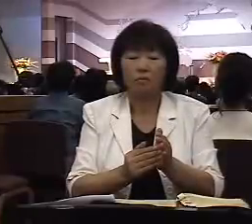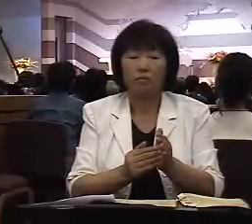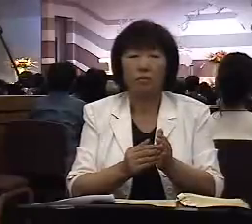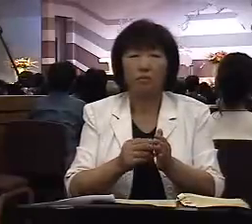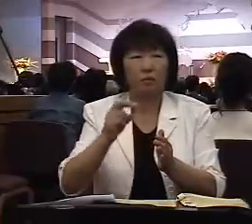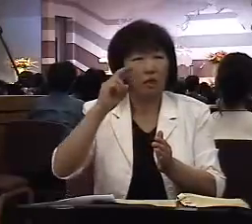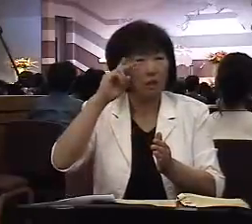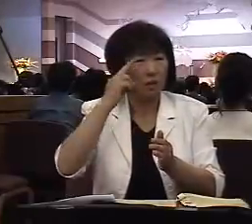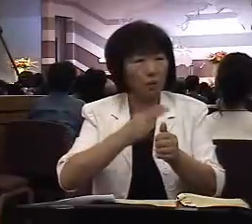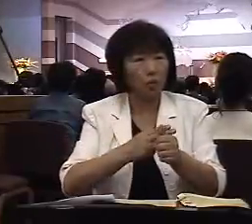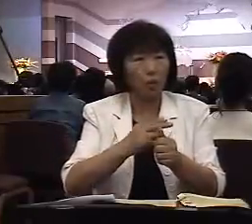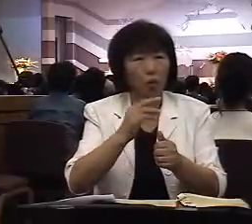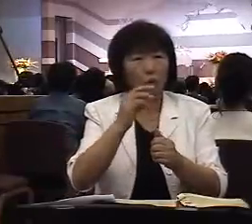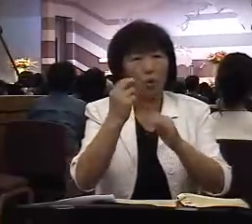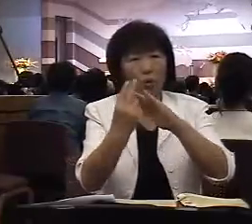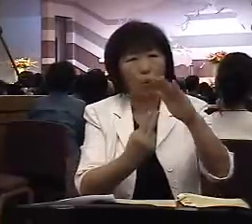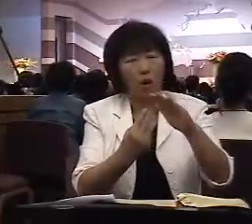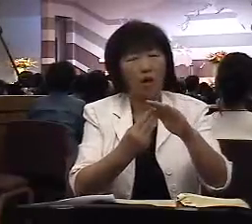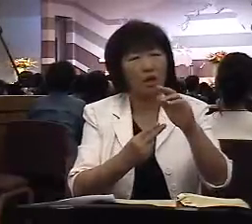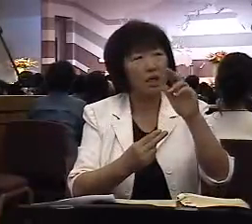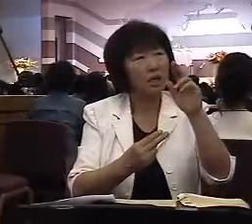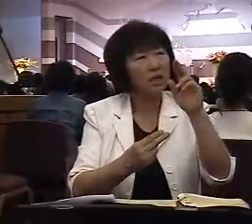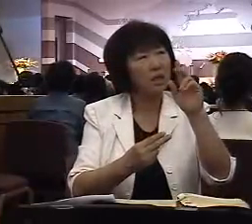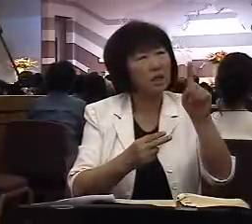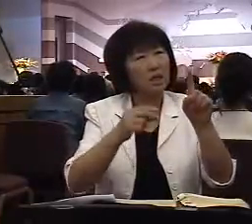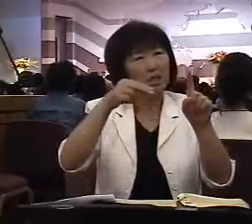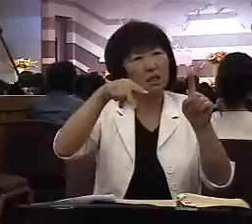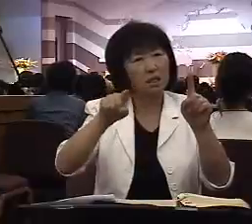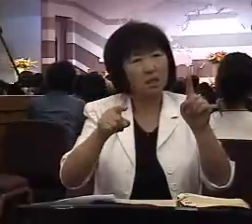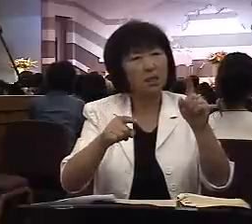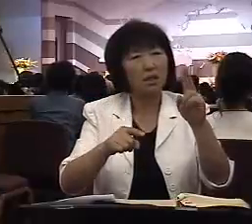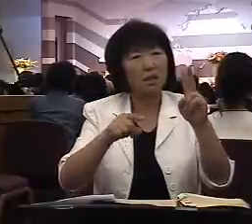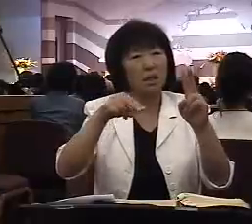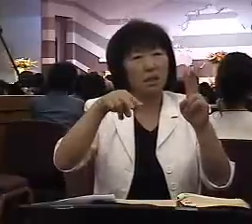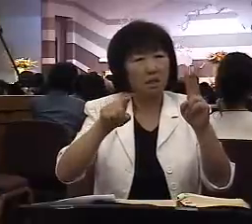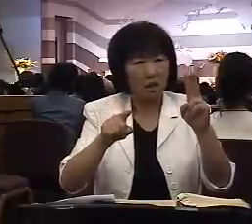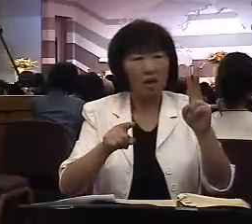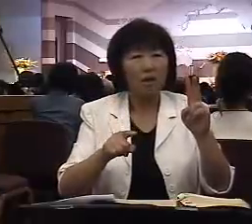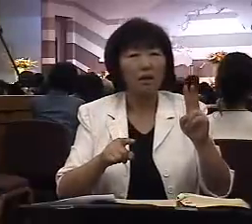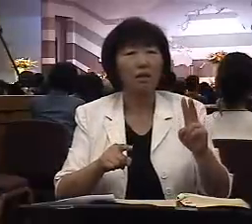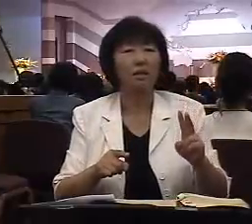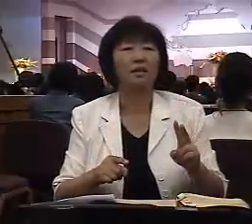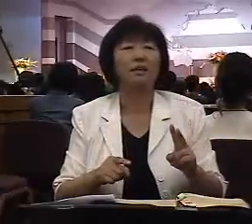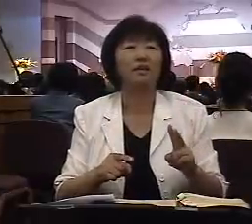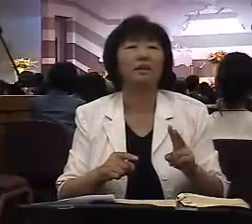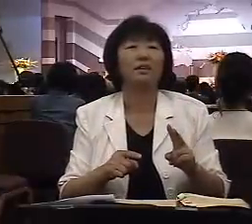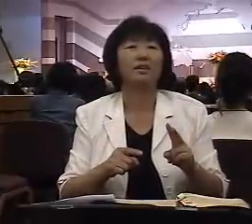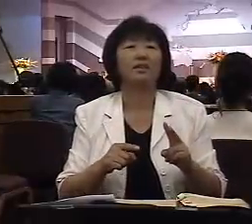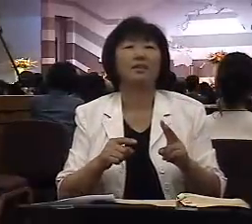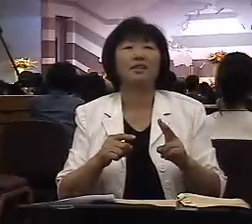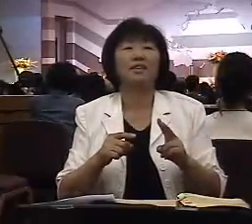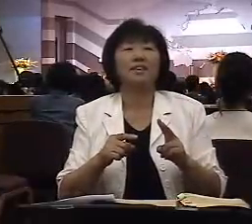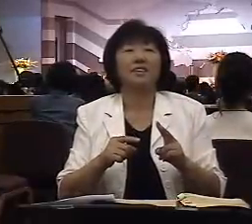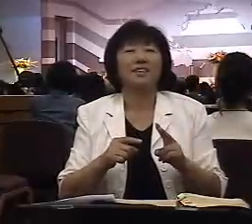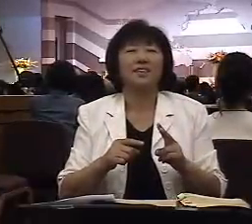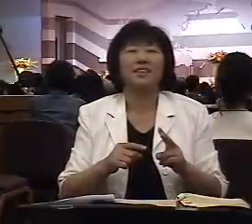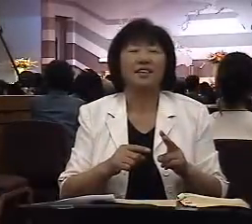사도 요한이 그 요한 1서, 2서, 3서를 기록하면서 이런 말씀을 했어요. 우리